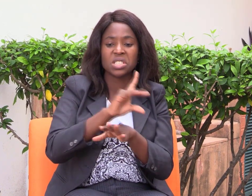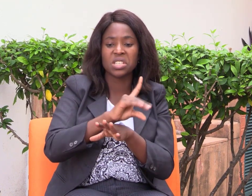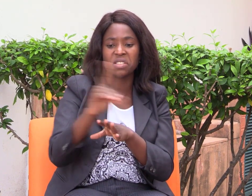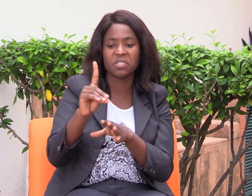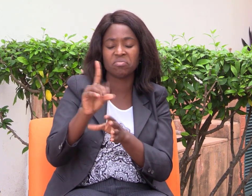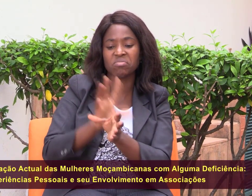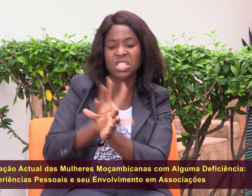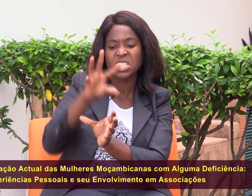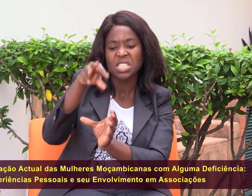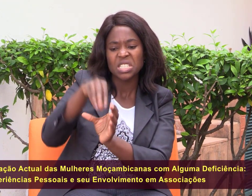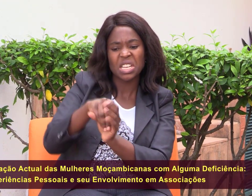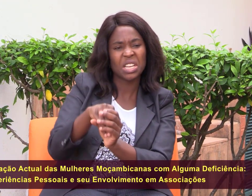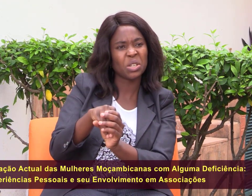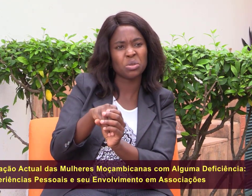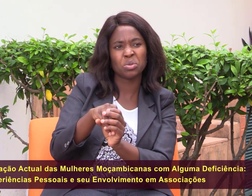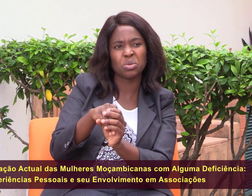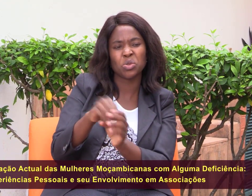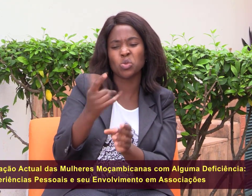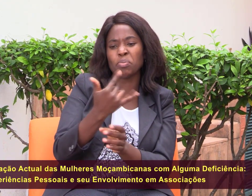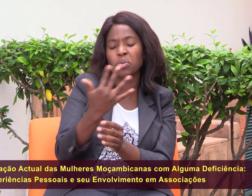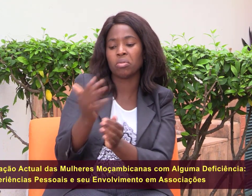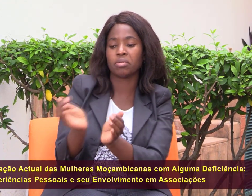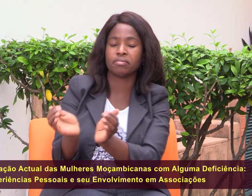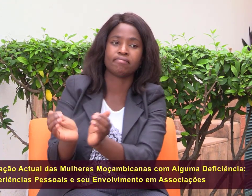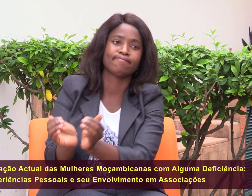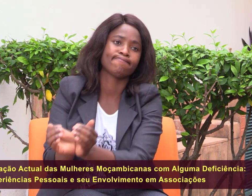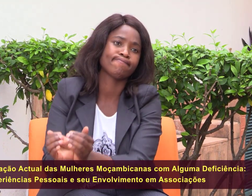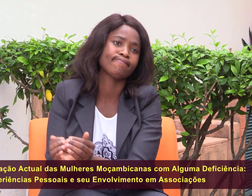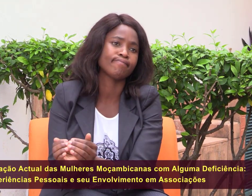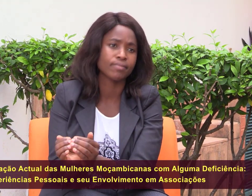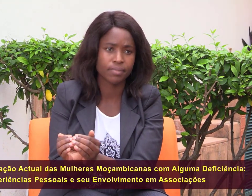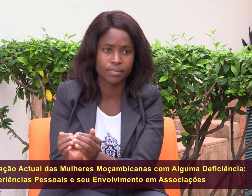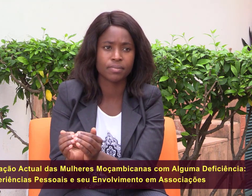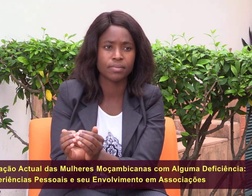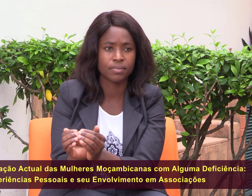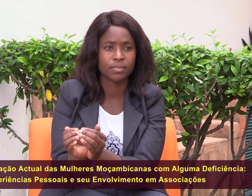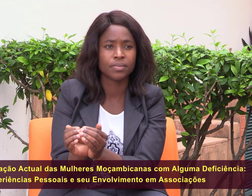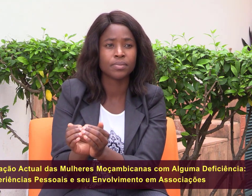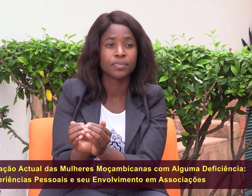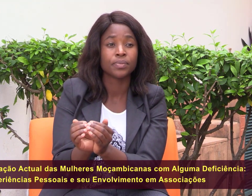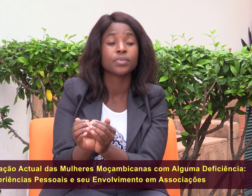dizer que aqui em Moçambique não existe essa inclusão, não.